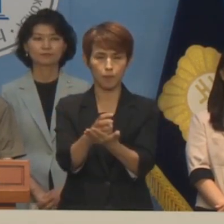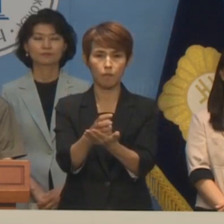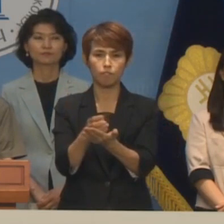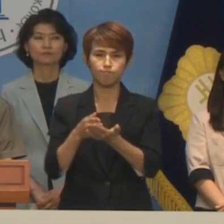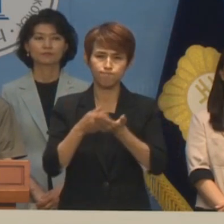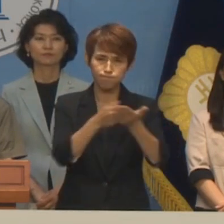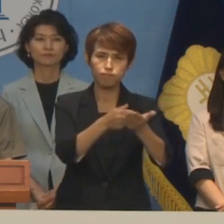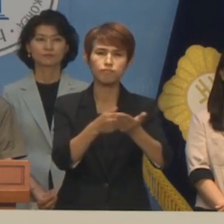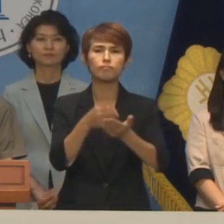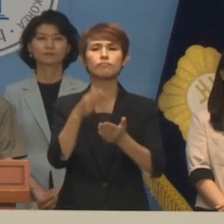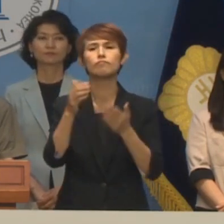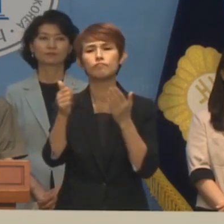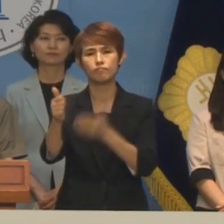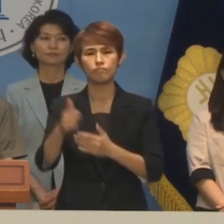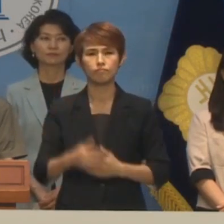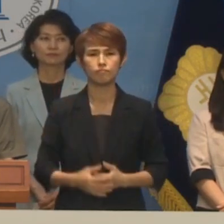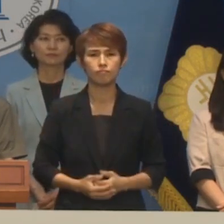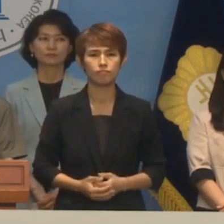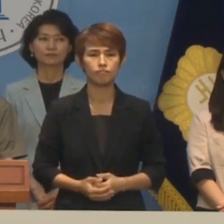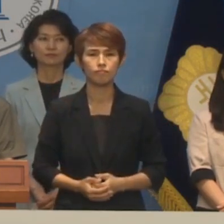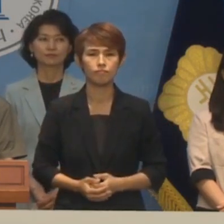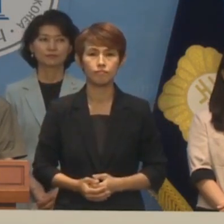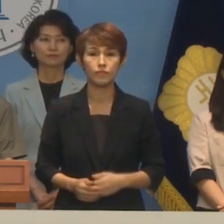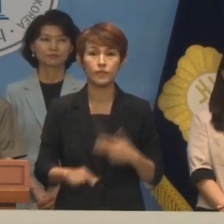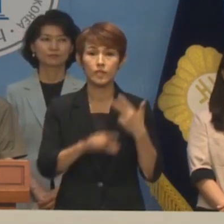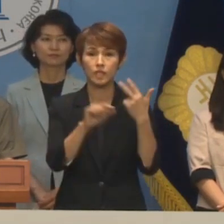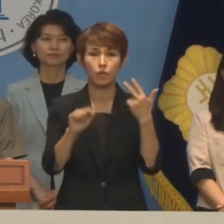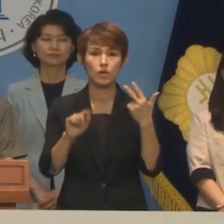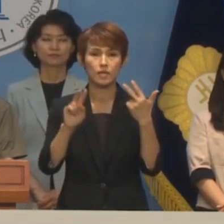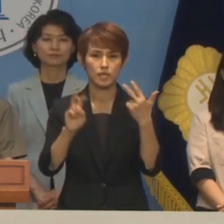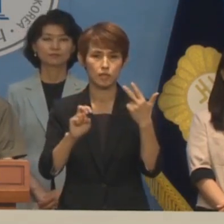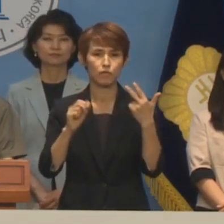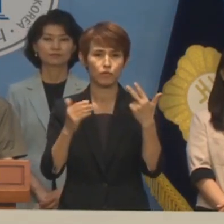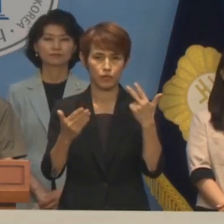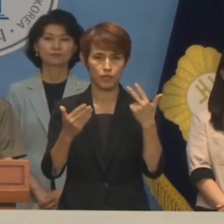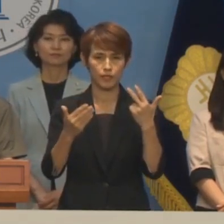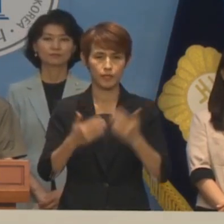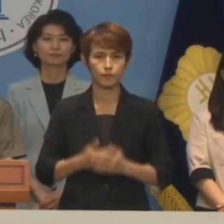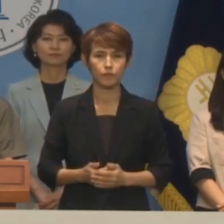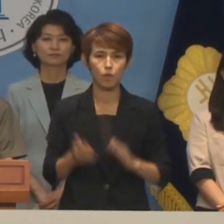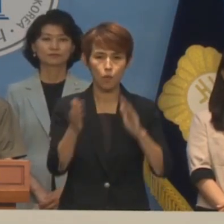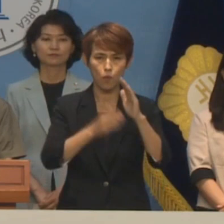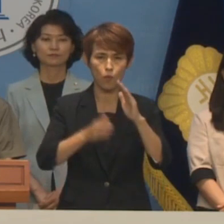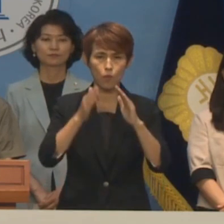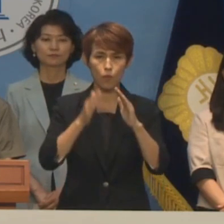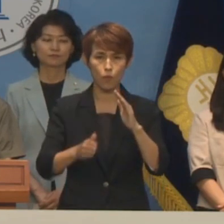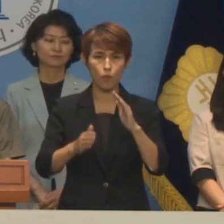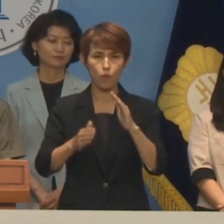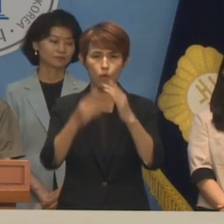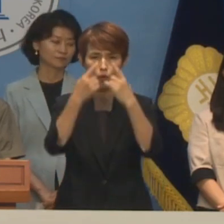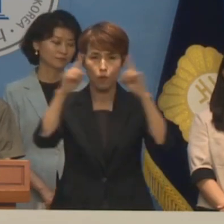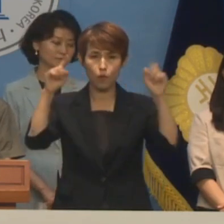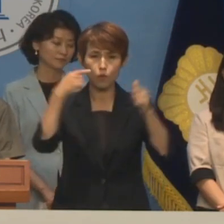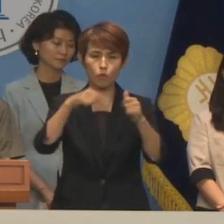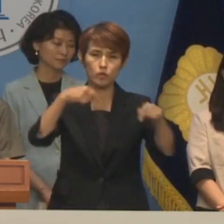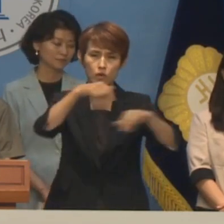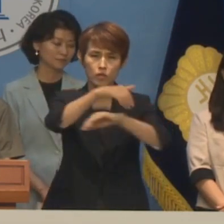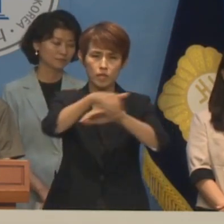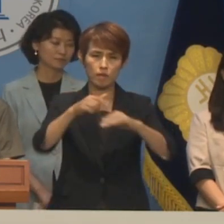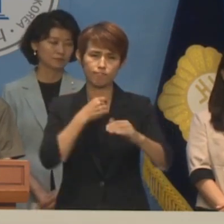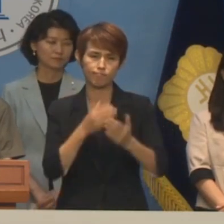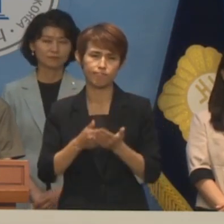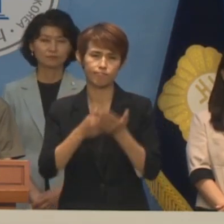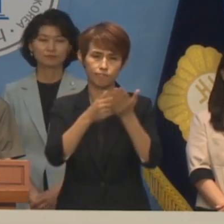입법을 서둘러야 한다. 2024년 7월 29일 공공적 고등교육 정책을